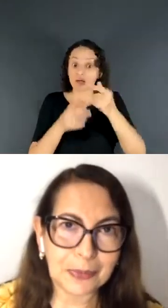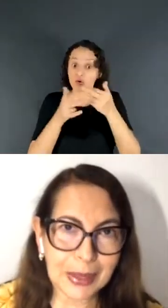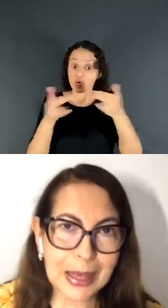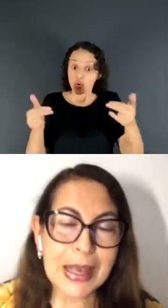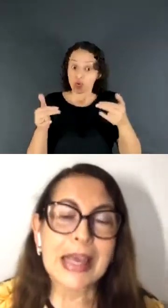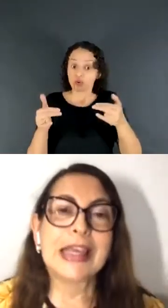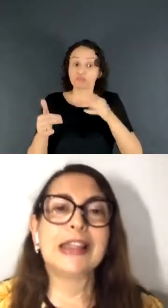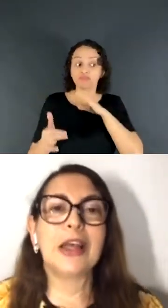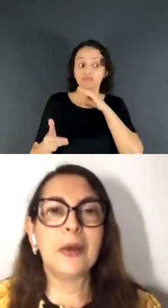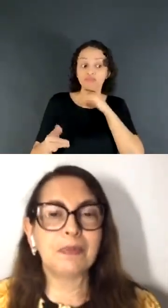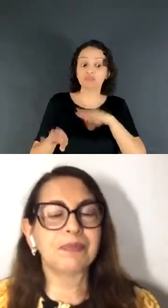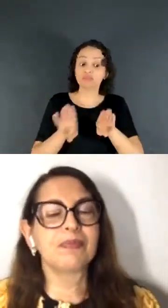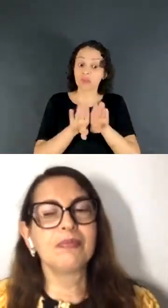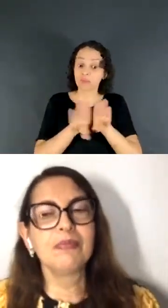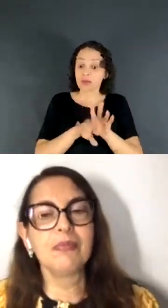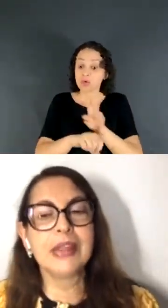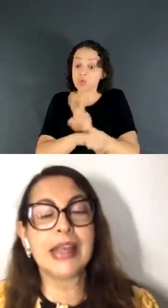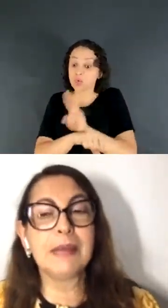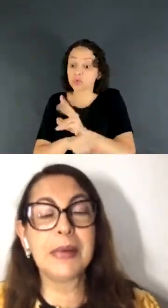interventiva. Né? Então,